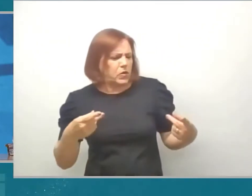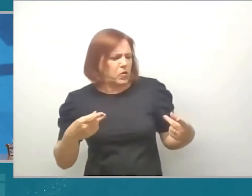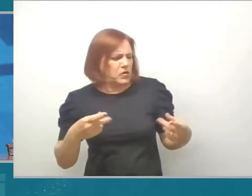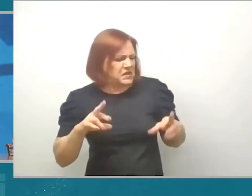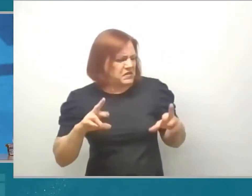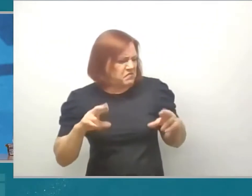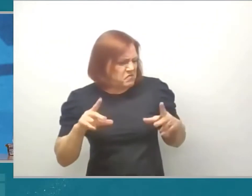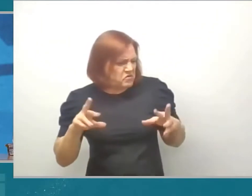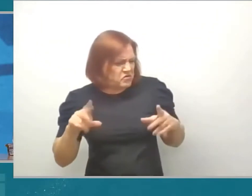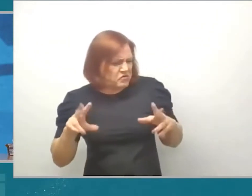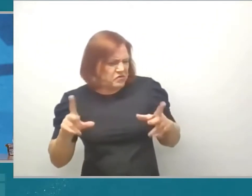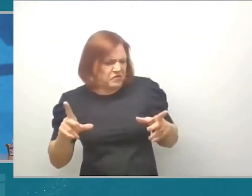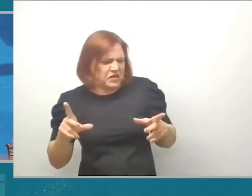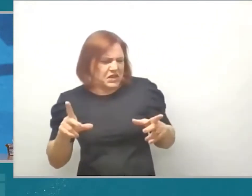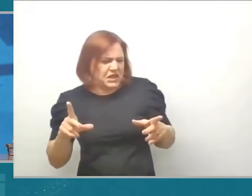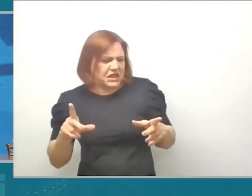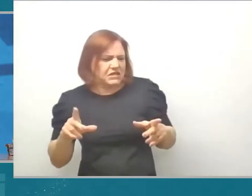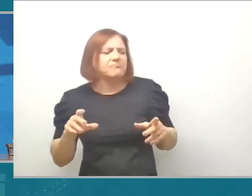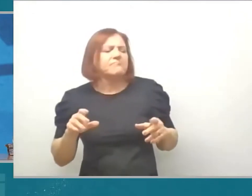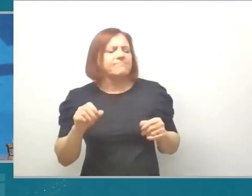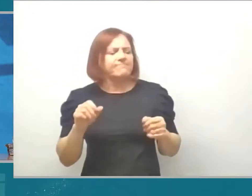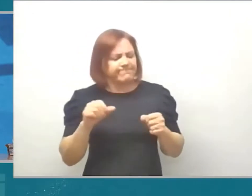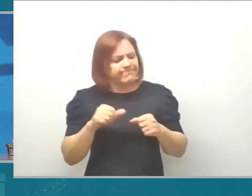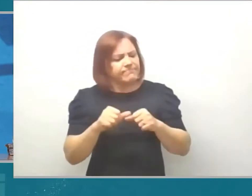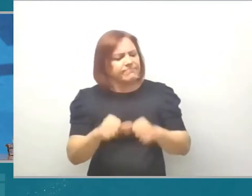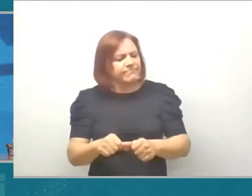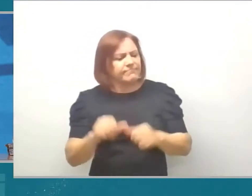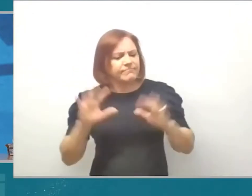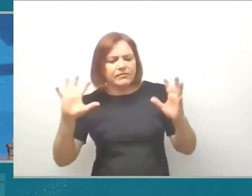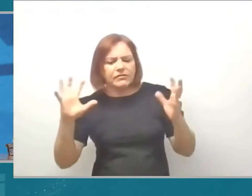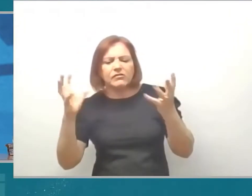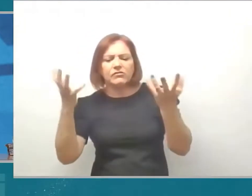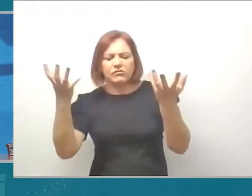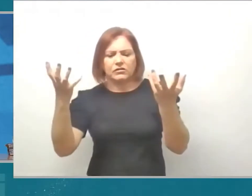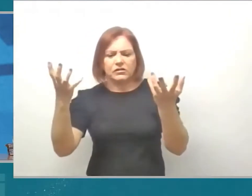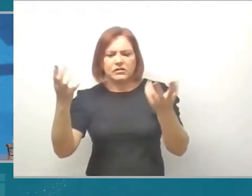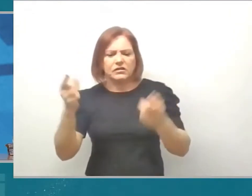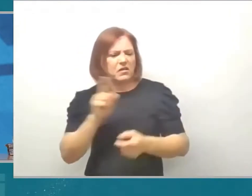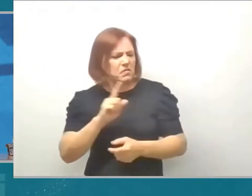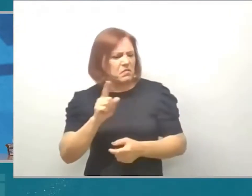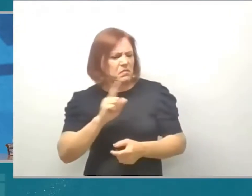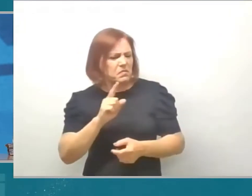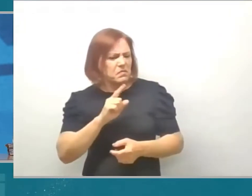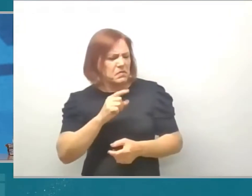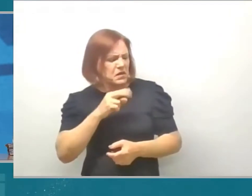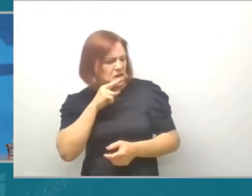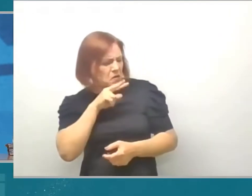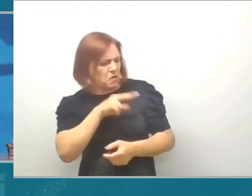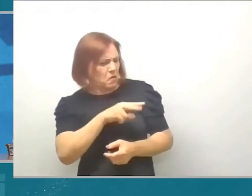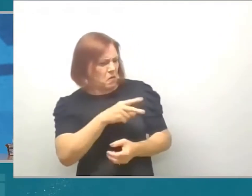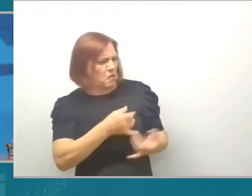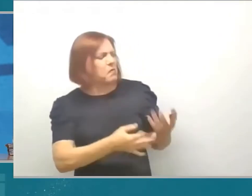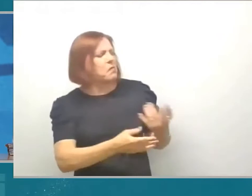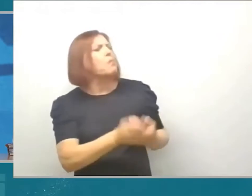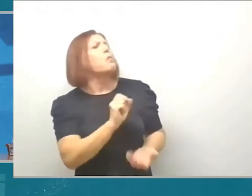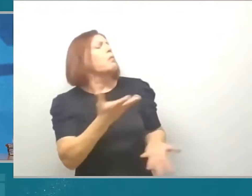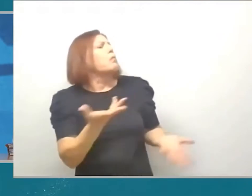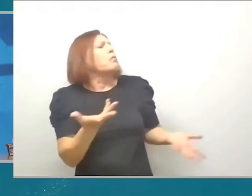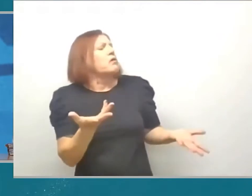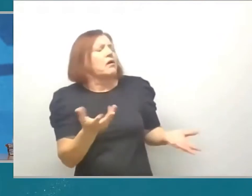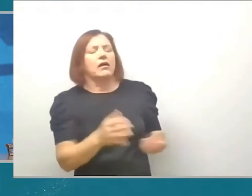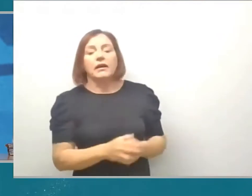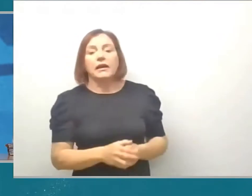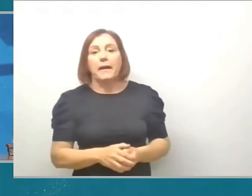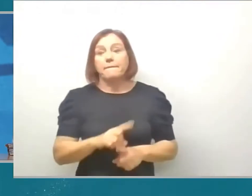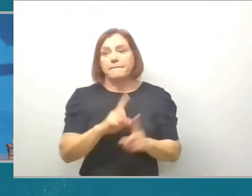acontecido. Amados, não estranhe o fogo. Nós sabíamos que o Senhor, quando vinha, ia nos batizar com o